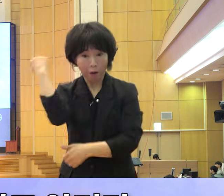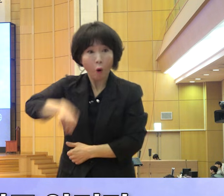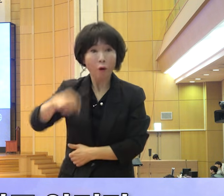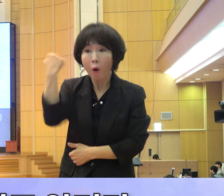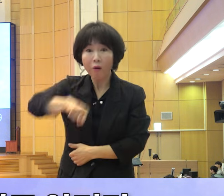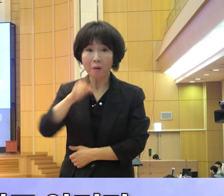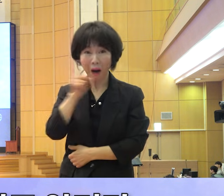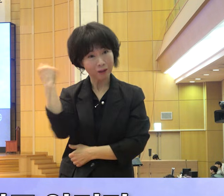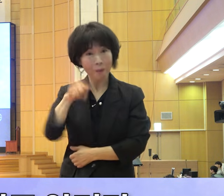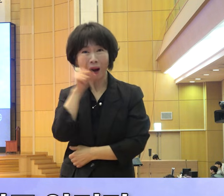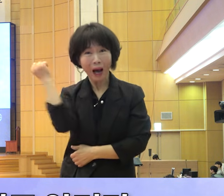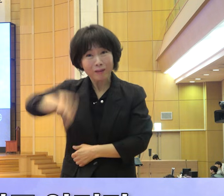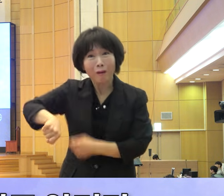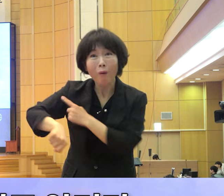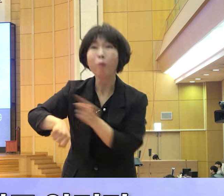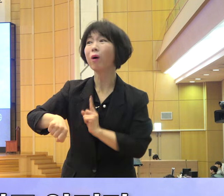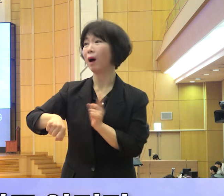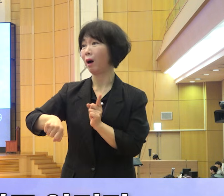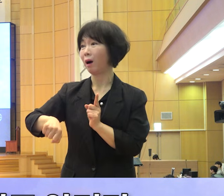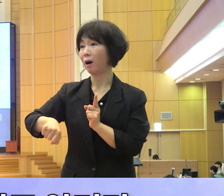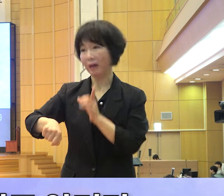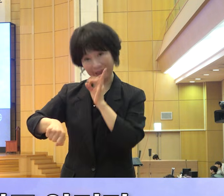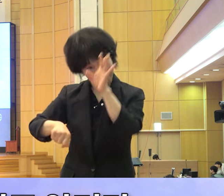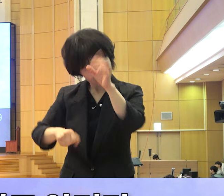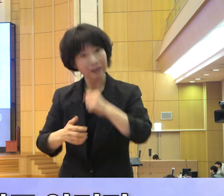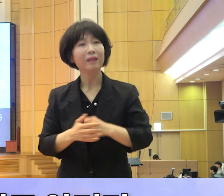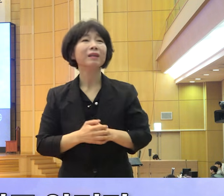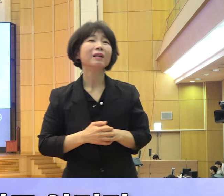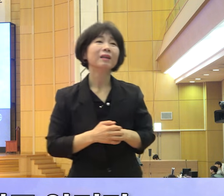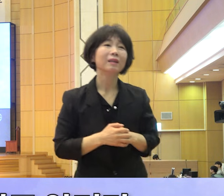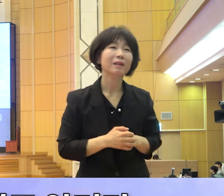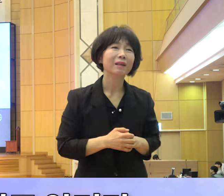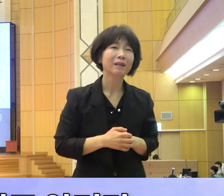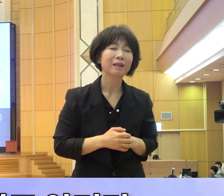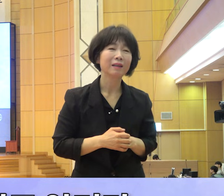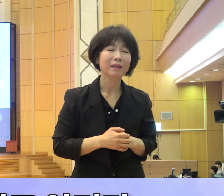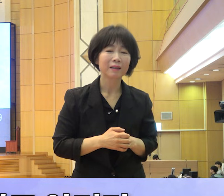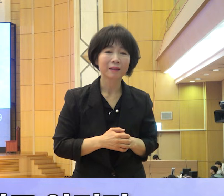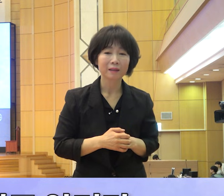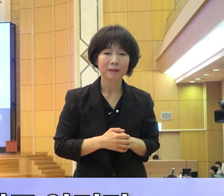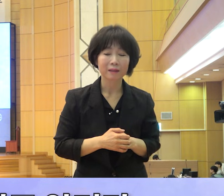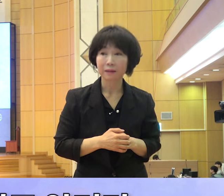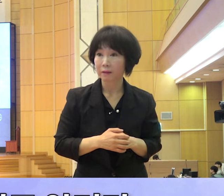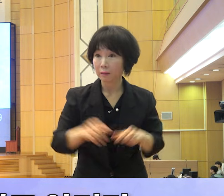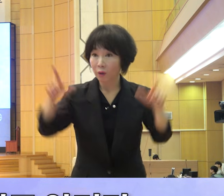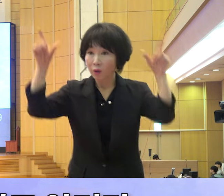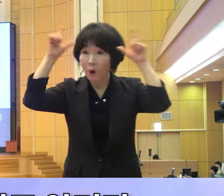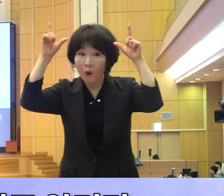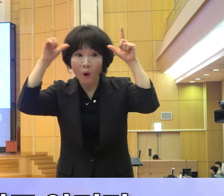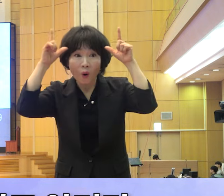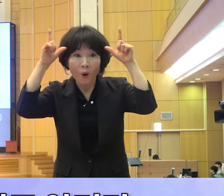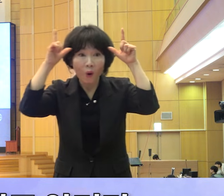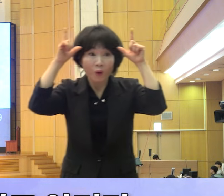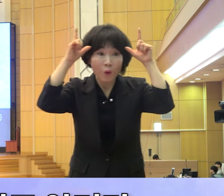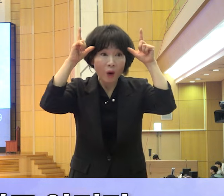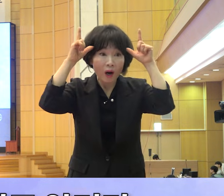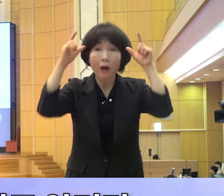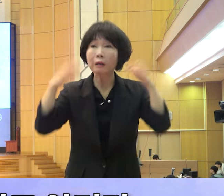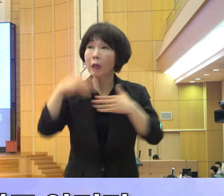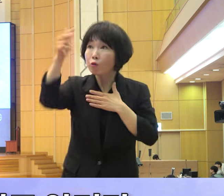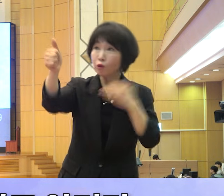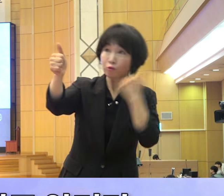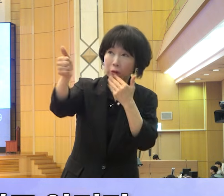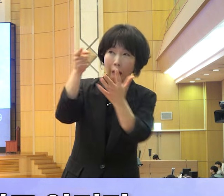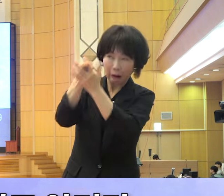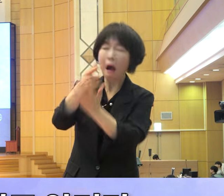겁니다. 3절에 보니까 소는 그 임자를 알고